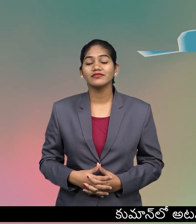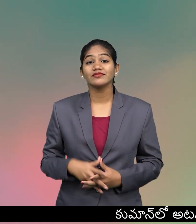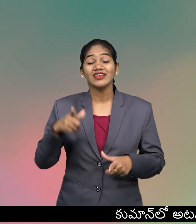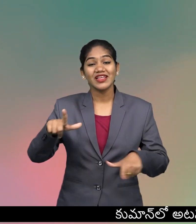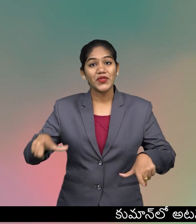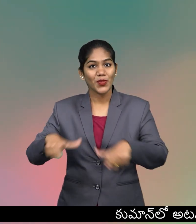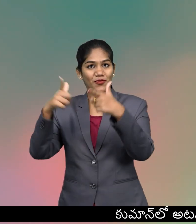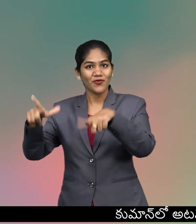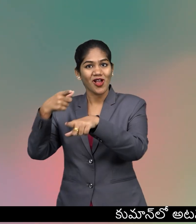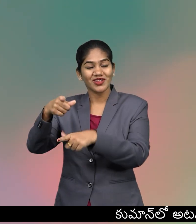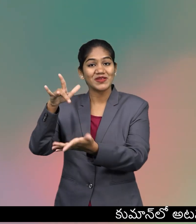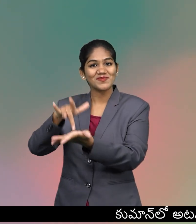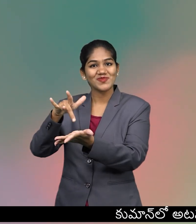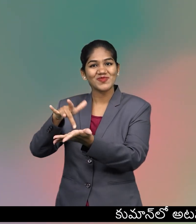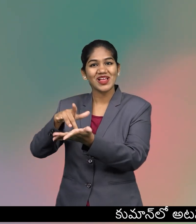కుమాన్లో అటవీ తిరుగుబాటు